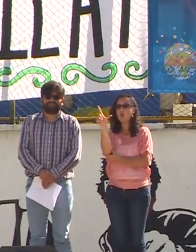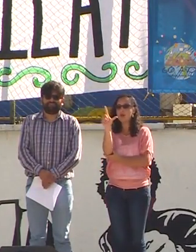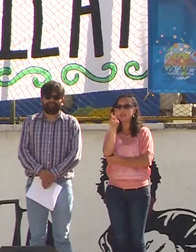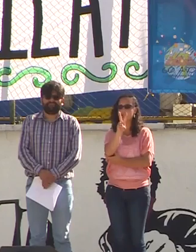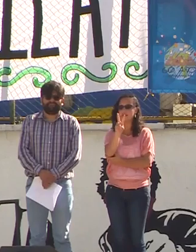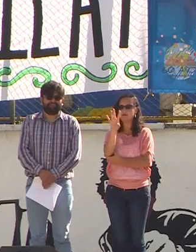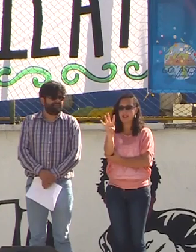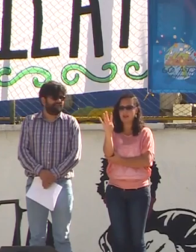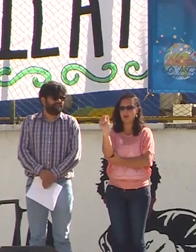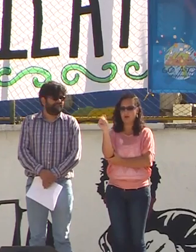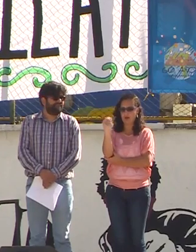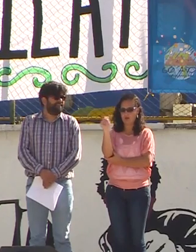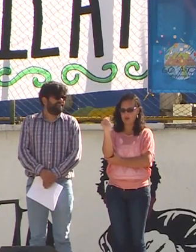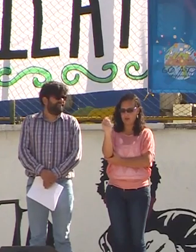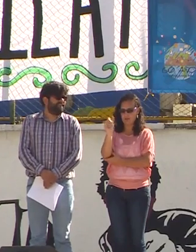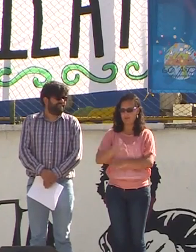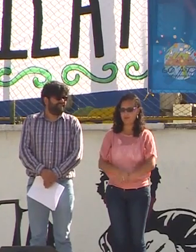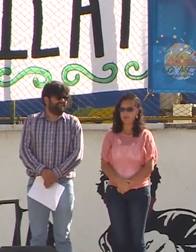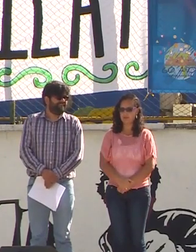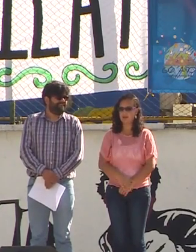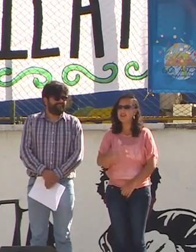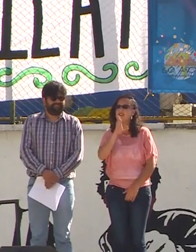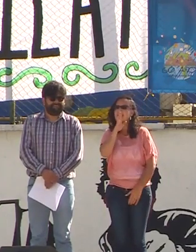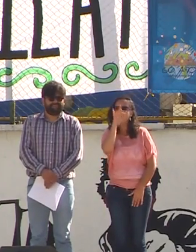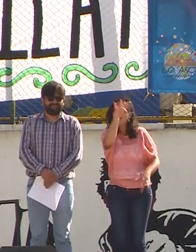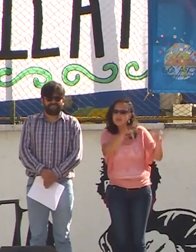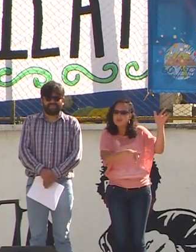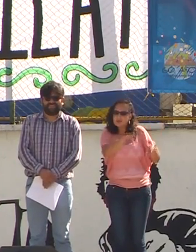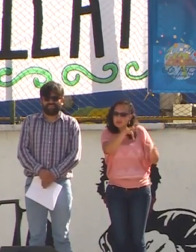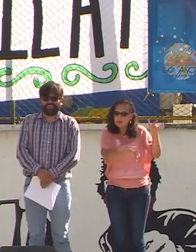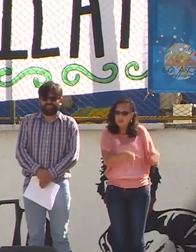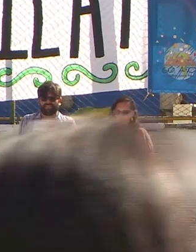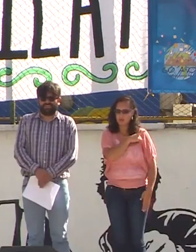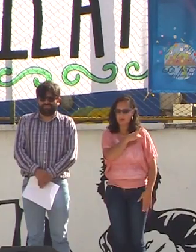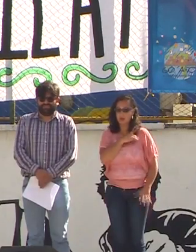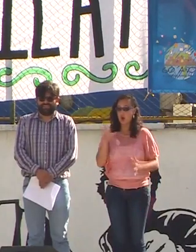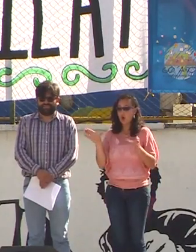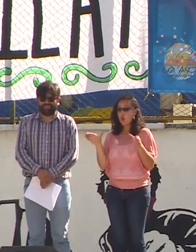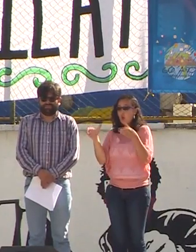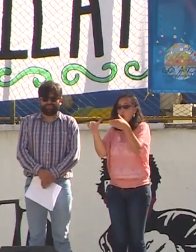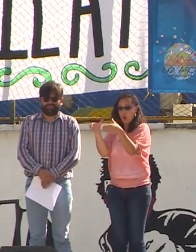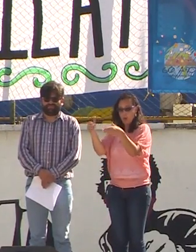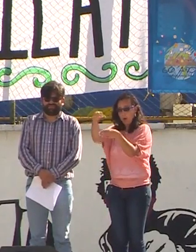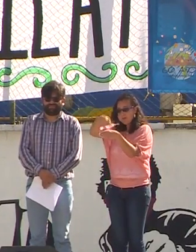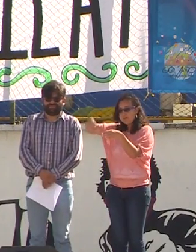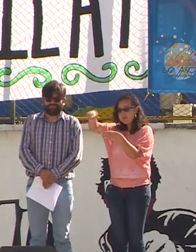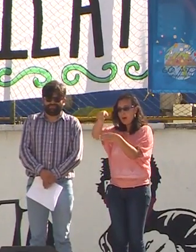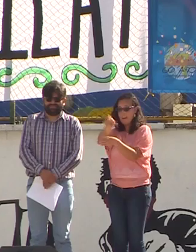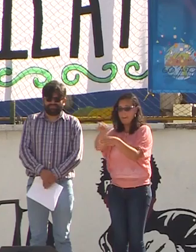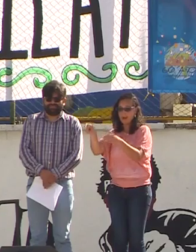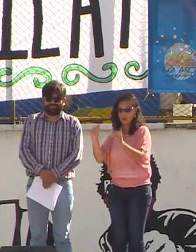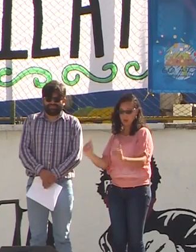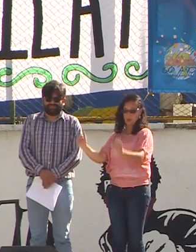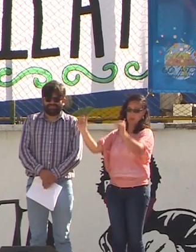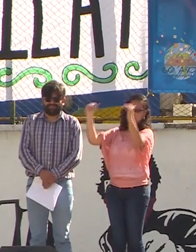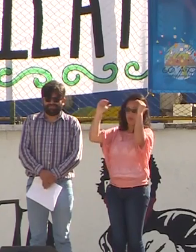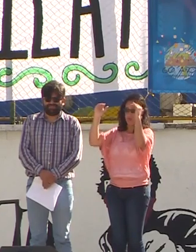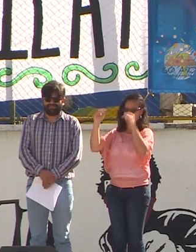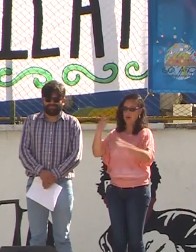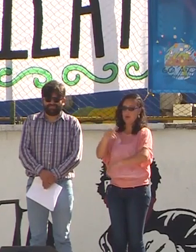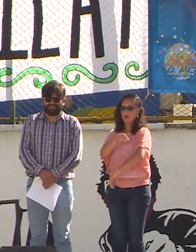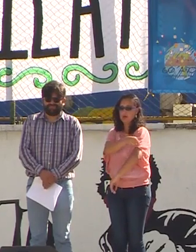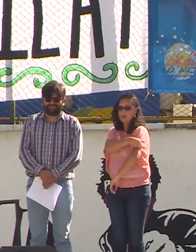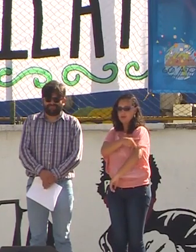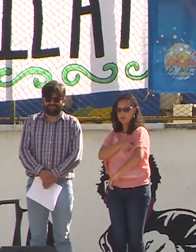Es una comisión de alto nivel que viene a verificar el estado de nuestra